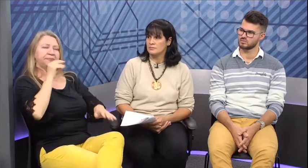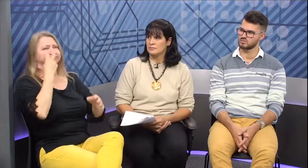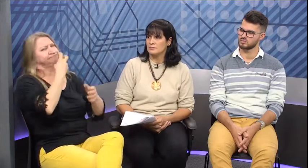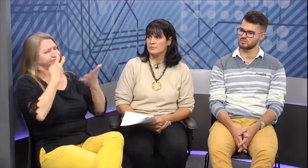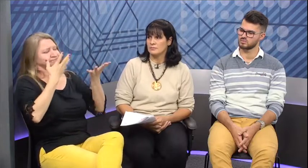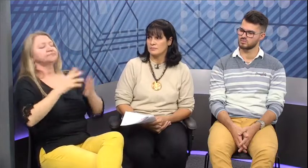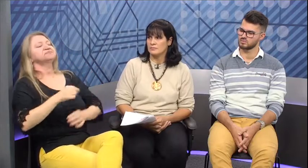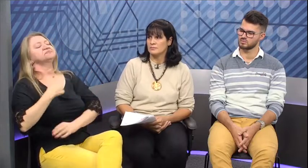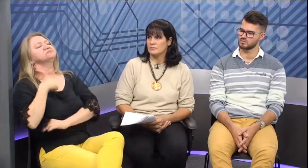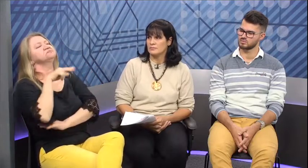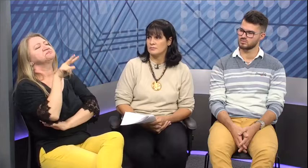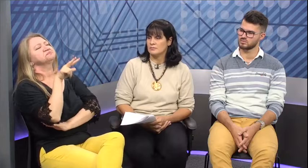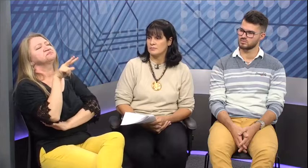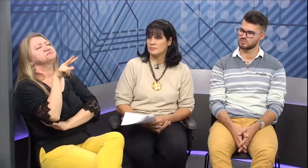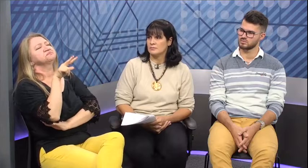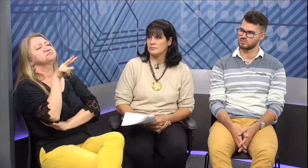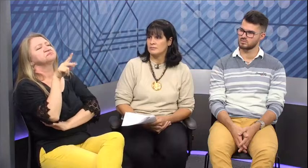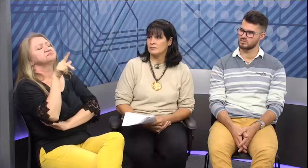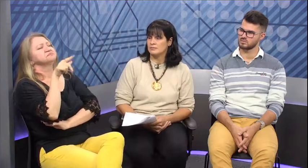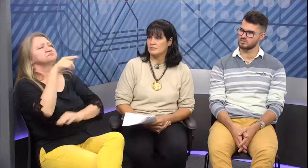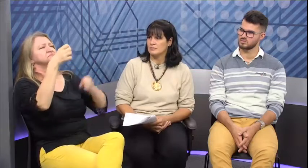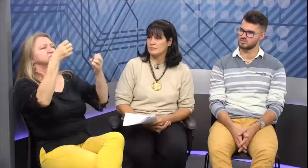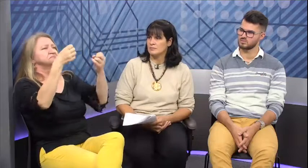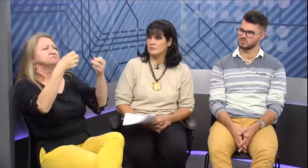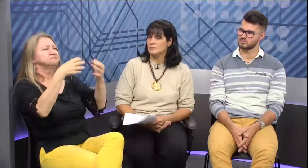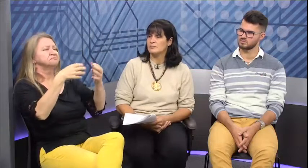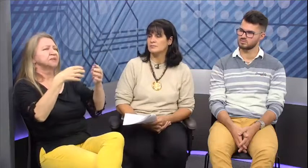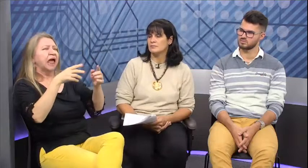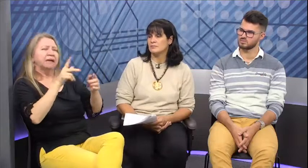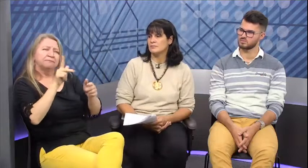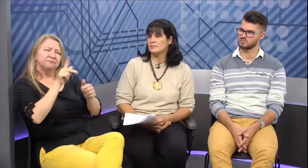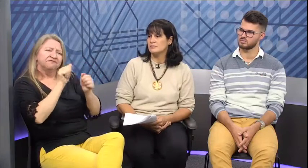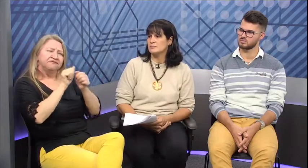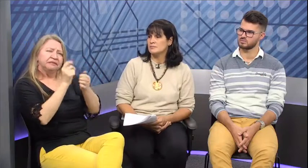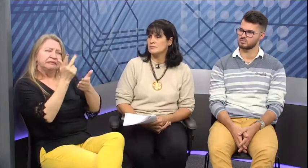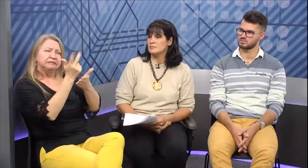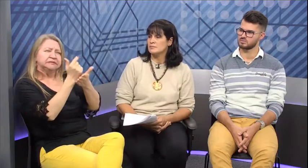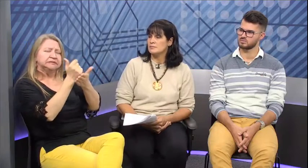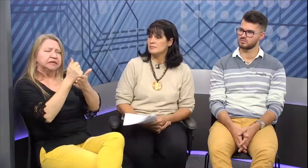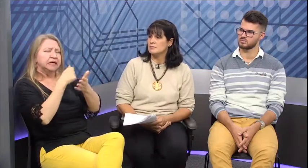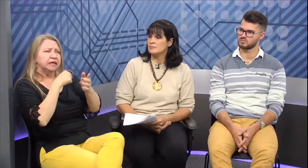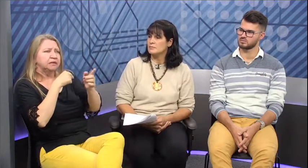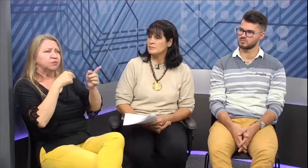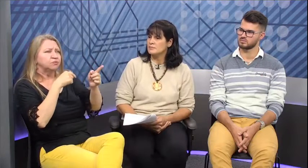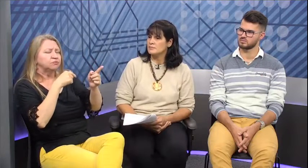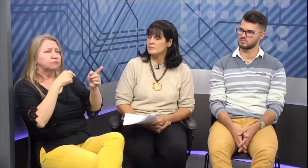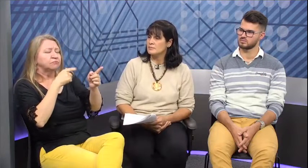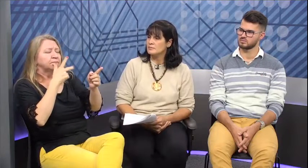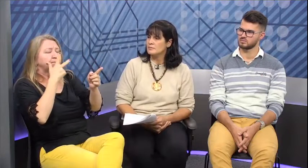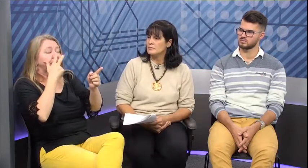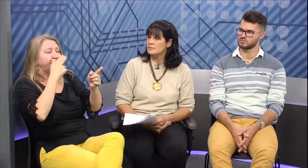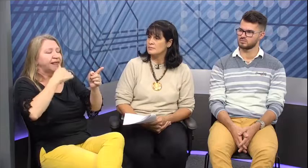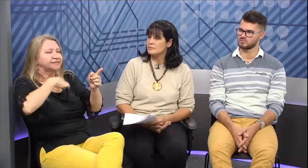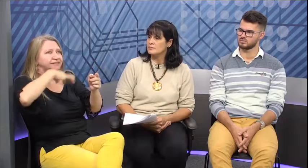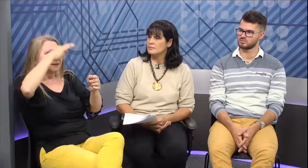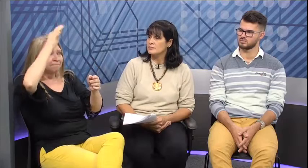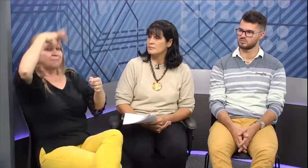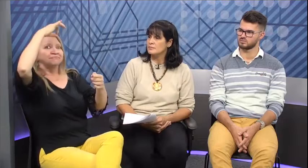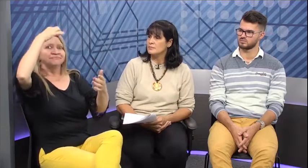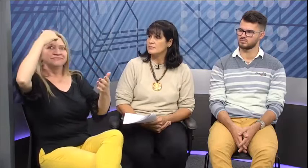Libras, né? A escola ela era oralista na época. E aí ela começou a fazer as suas explicações com desenho. E